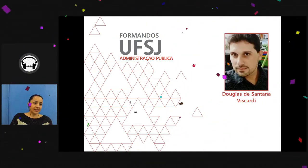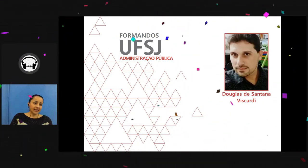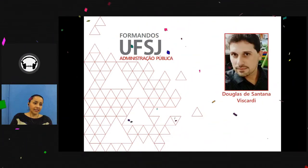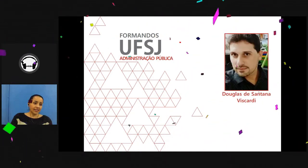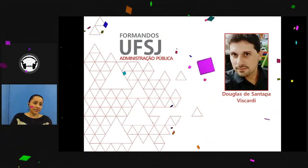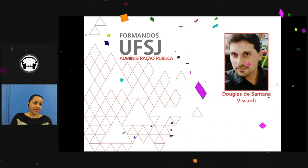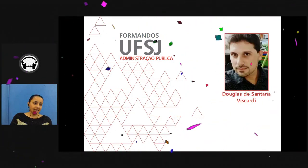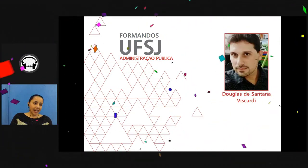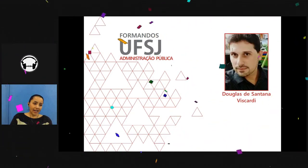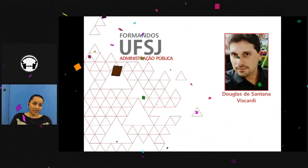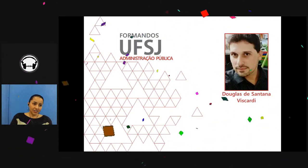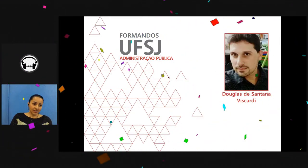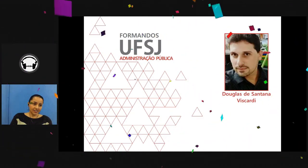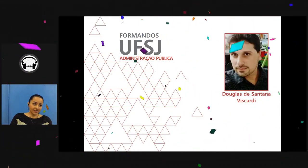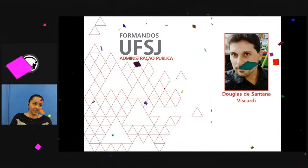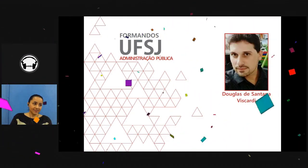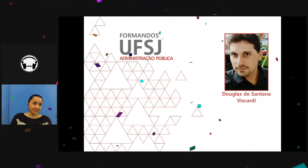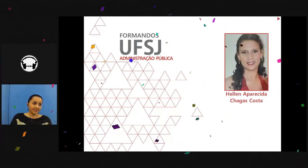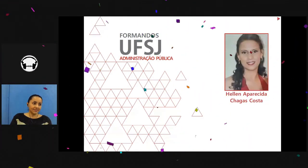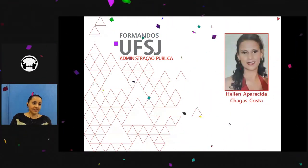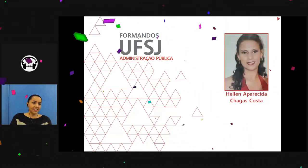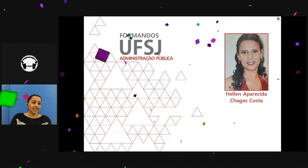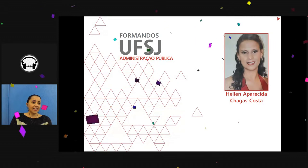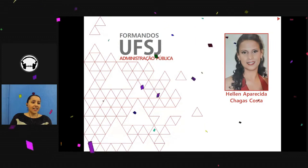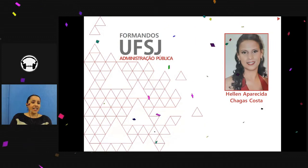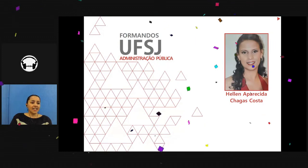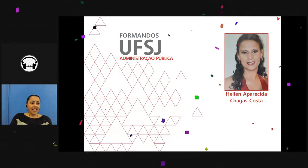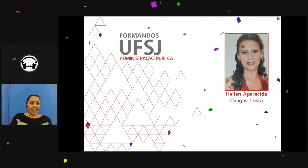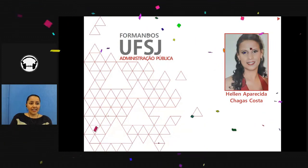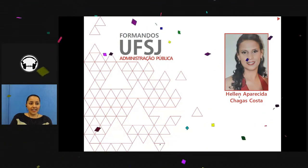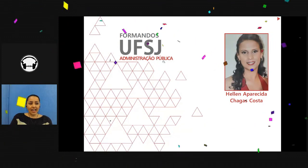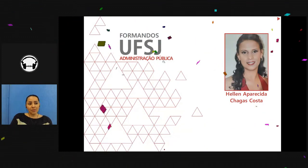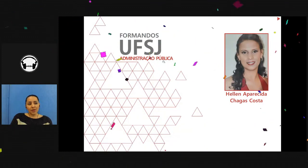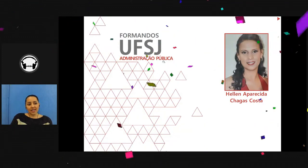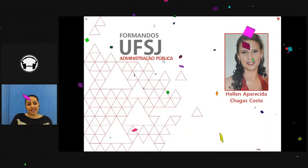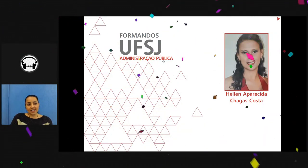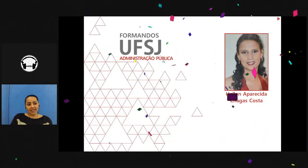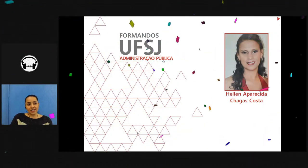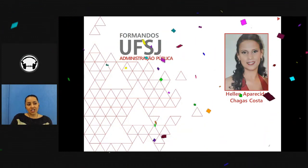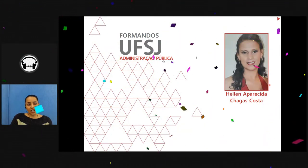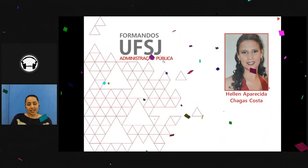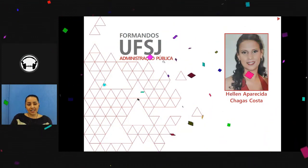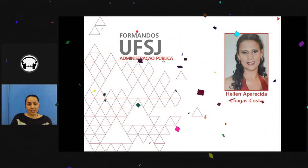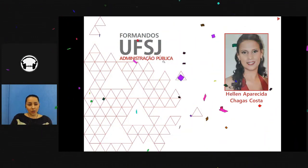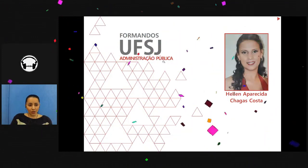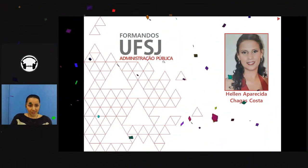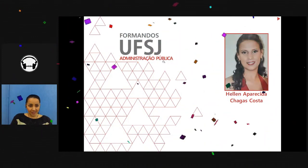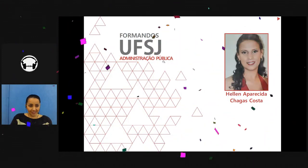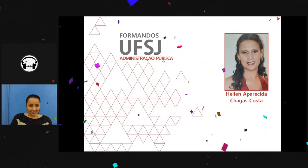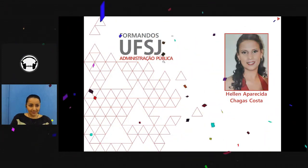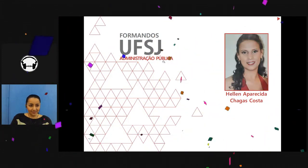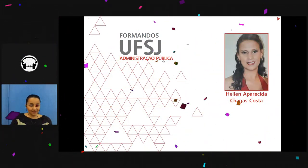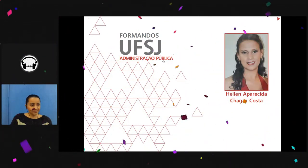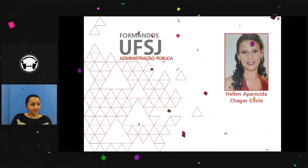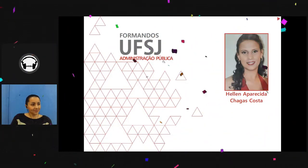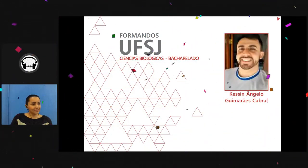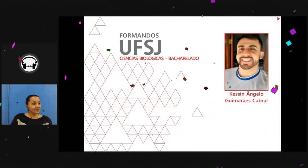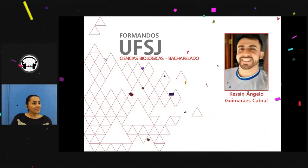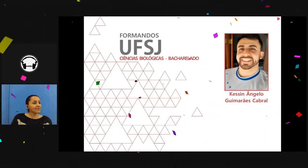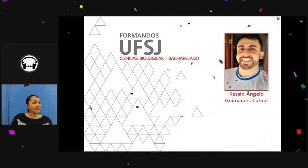Douglas de Santana Biscardi e Ellen Aparecida Chagas Costa.